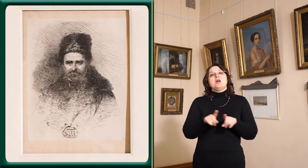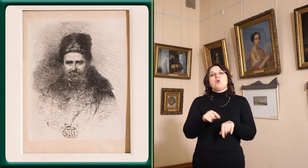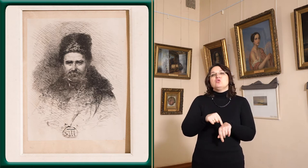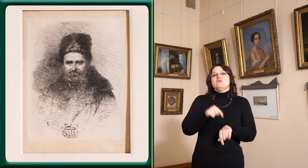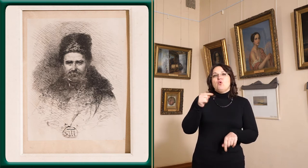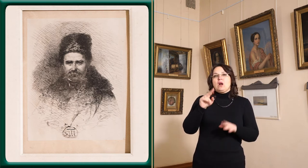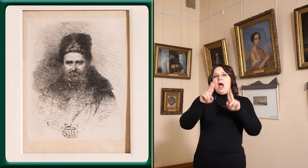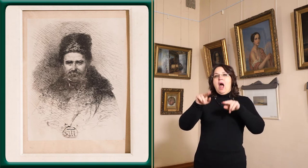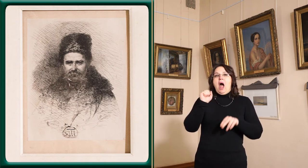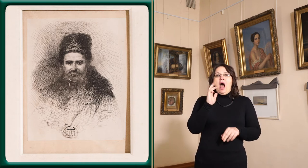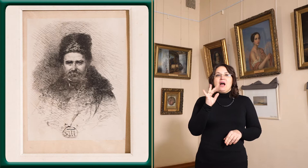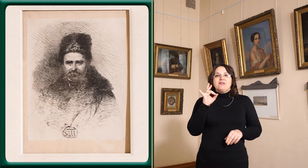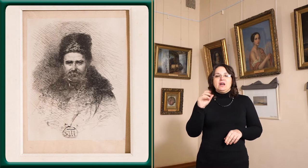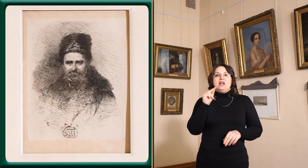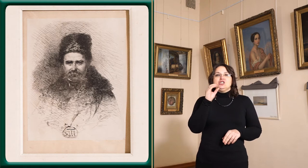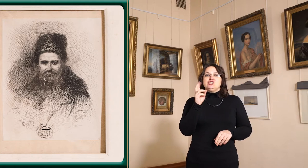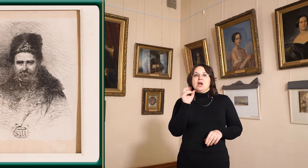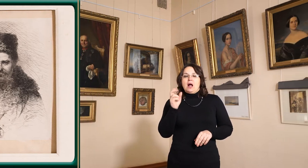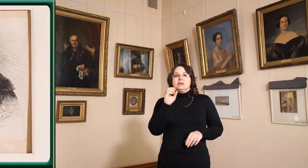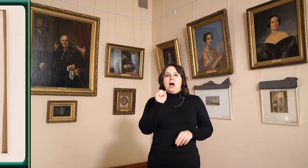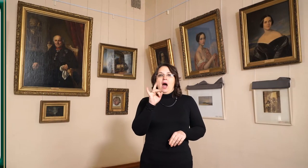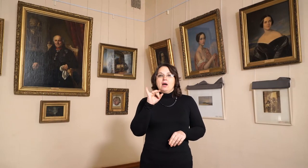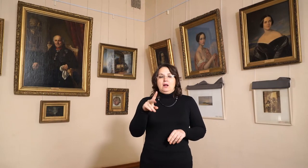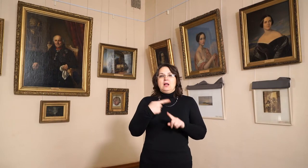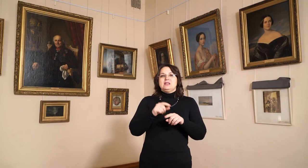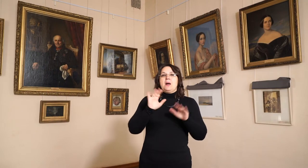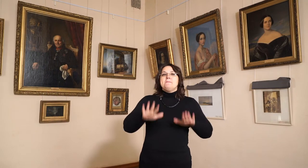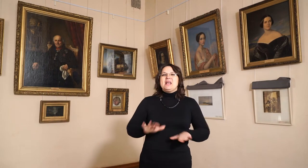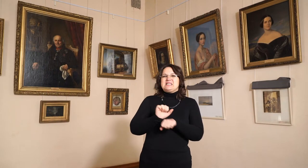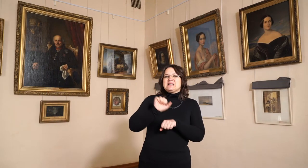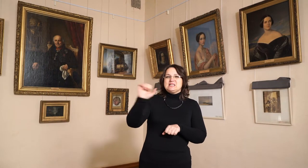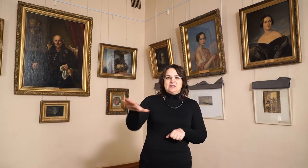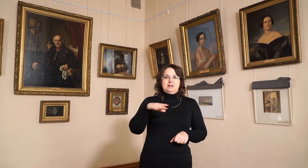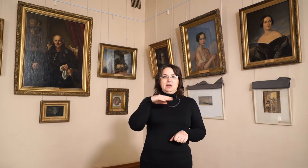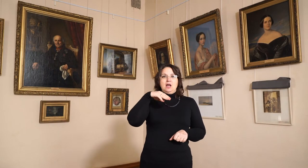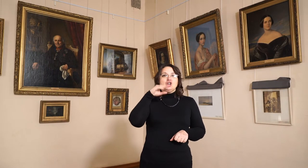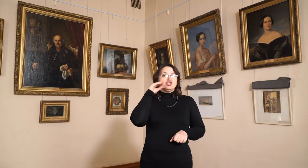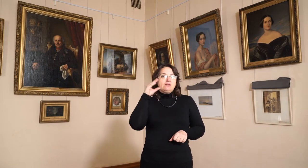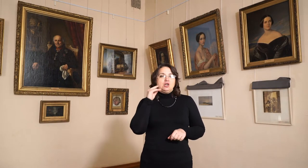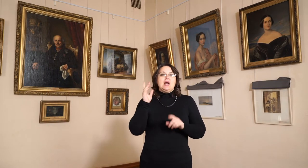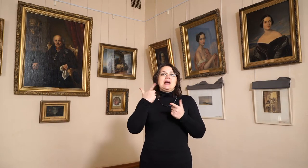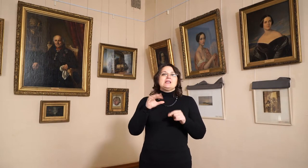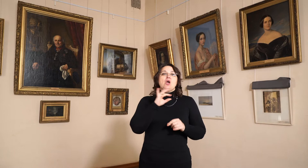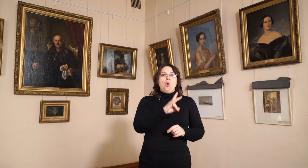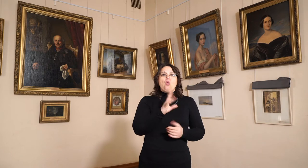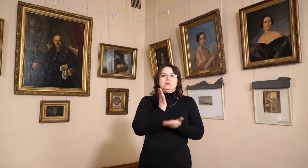трогательную акварель «Чекан Арал» – это место ссылки Тараса в Оренбургских степях, где он долгих 10 лет был в звании